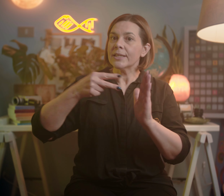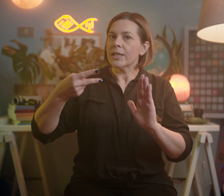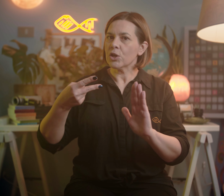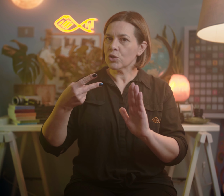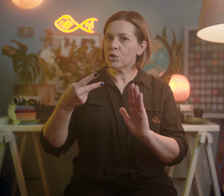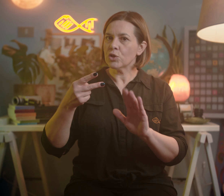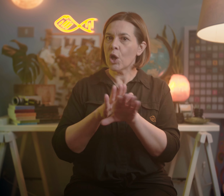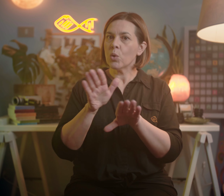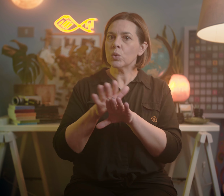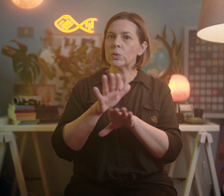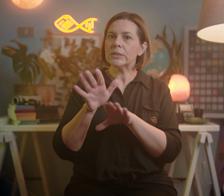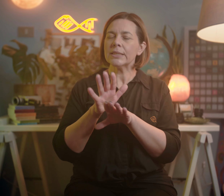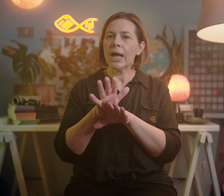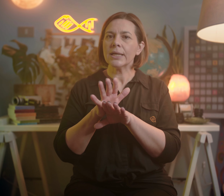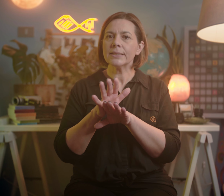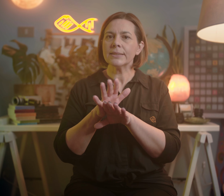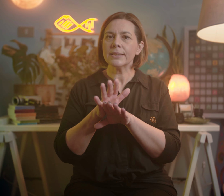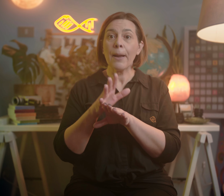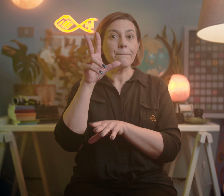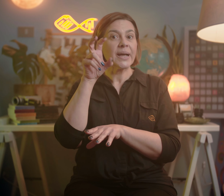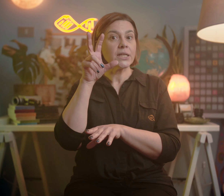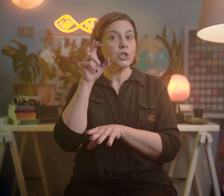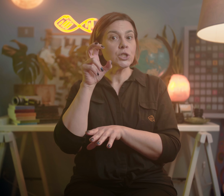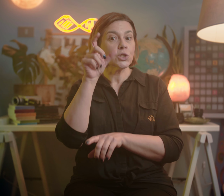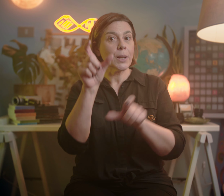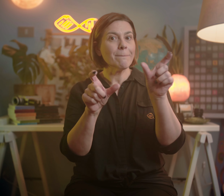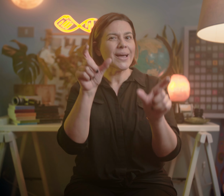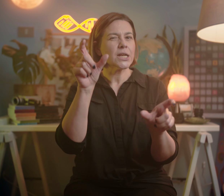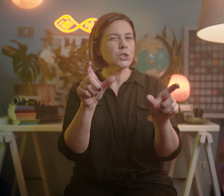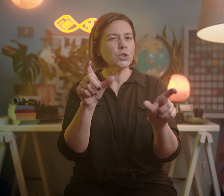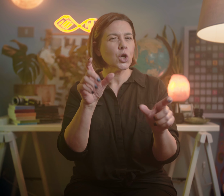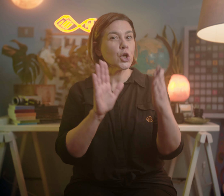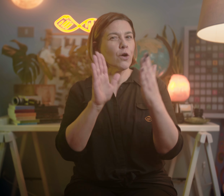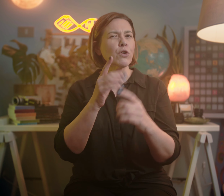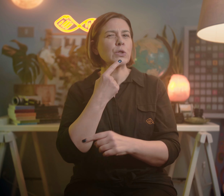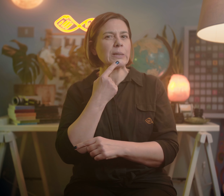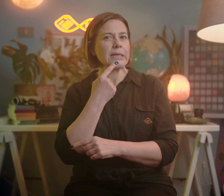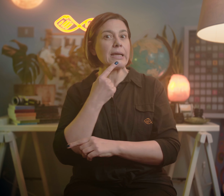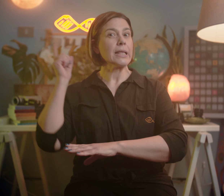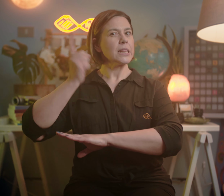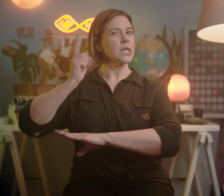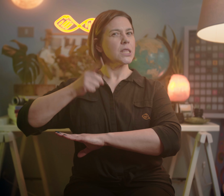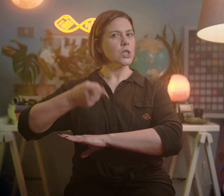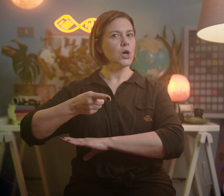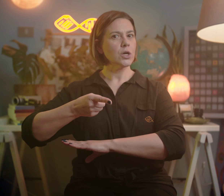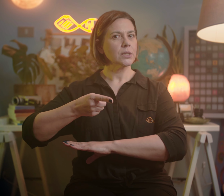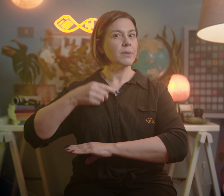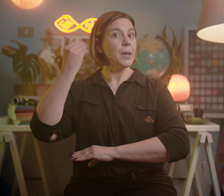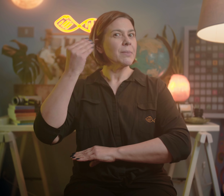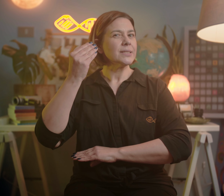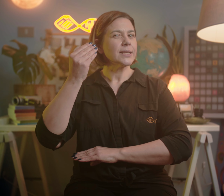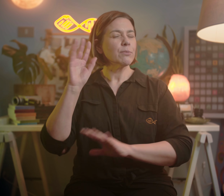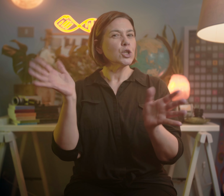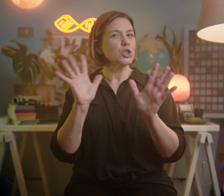sia stata utilizzata per manipolare la percezione che i popoli avevano dei rispettivi dittatori. Pensiamo al